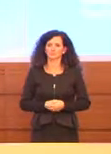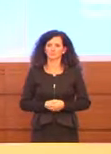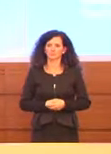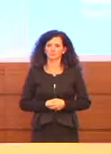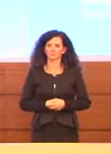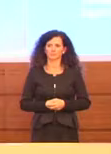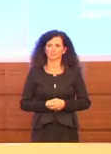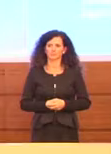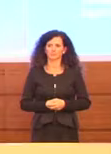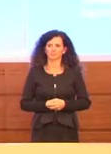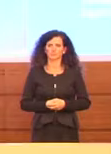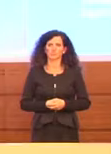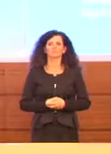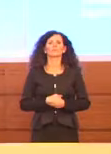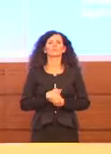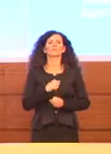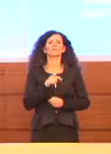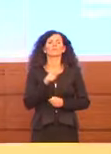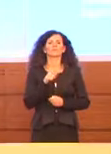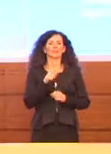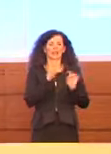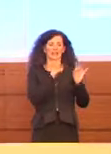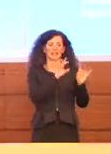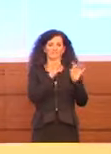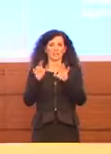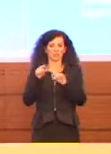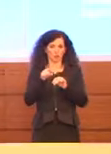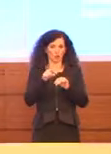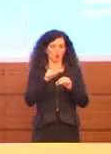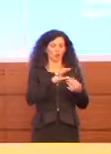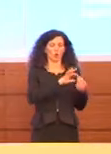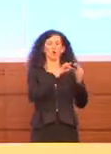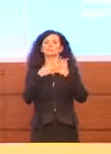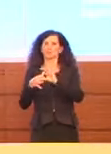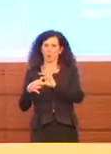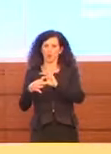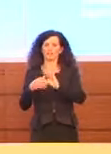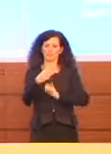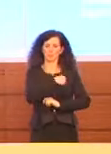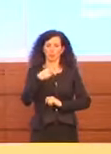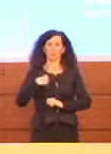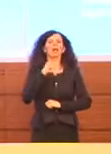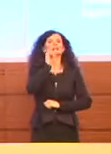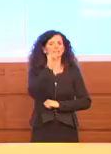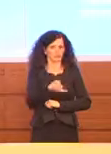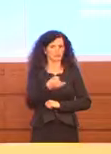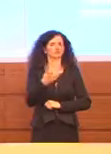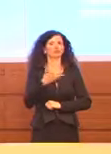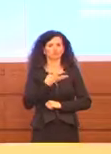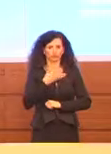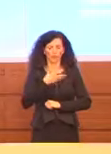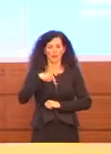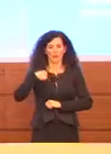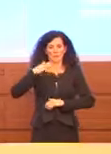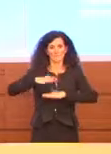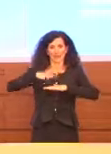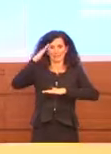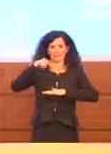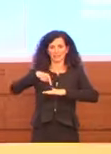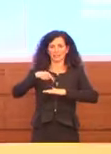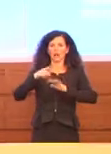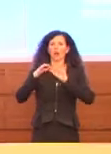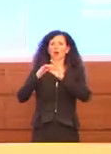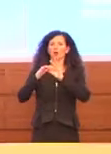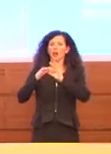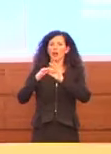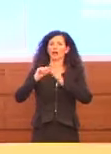reliquati polmonari da questa infezione si ci sono parlavo stamattina con un mio collega che il primario della pneumologia dell'ospedale di